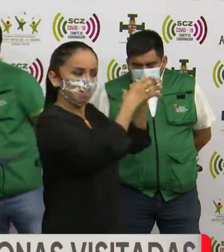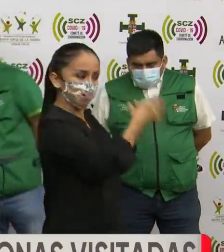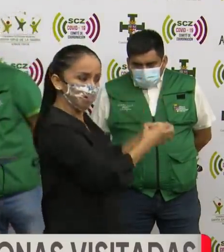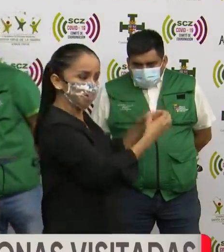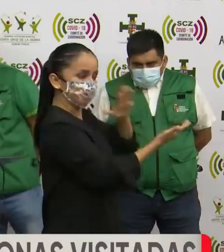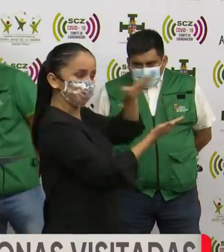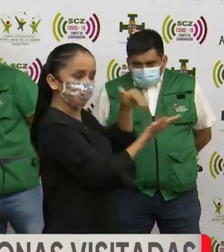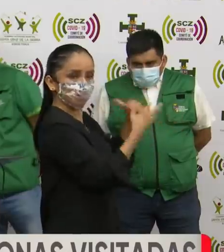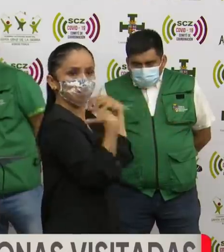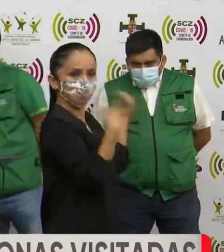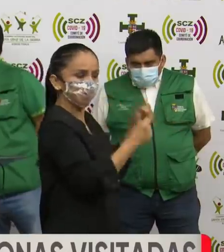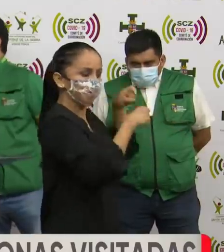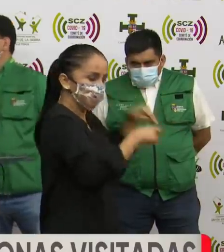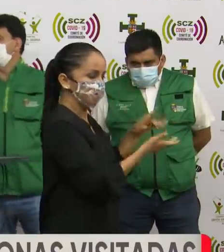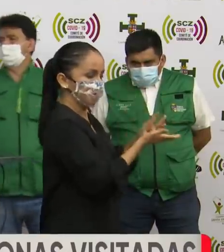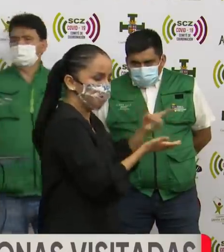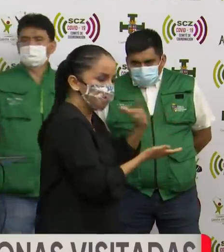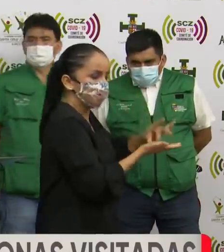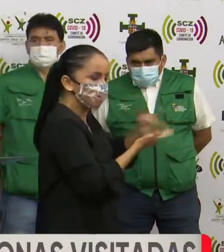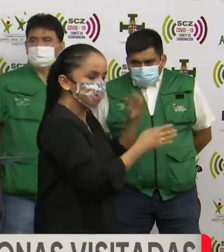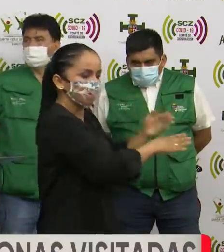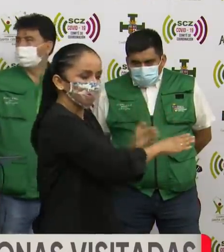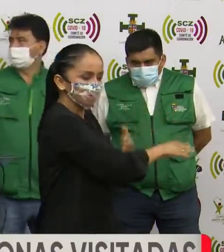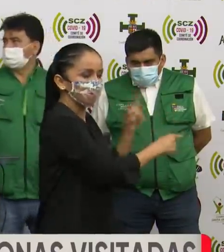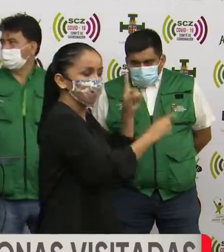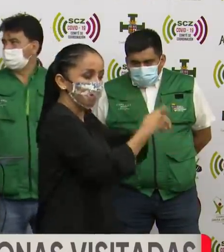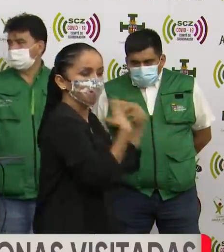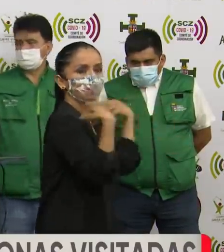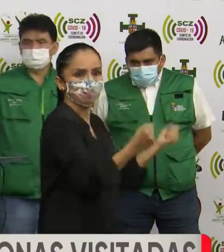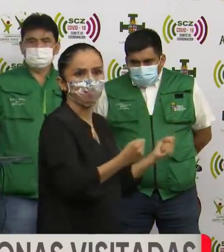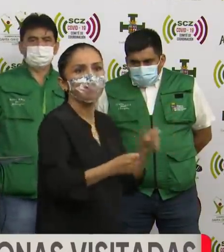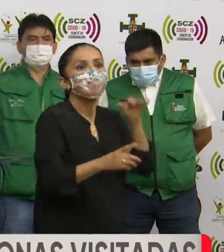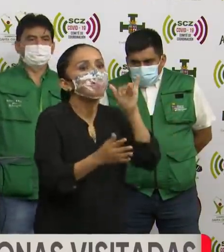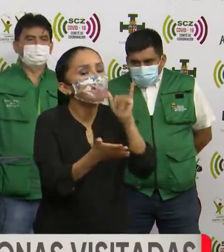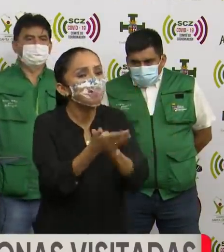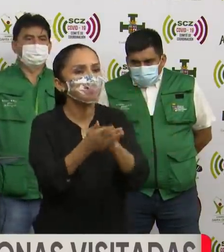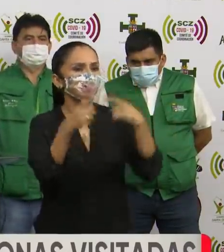principio. Ese es el éxito del rastrillaje, no hay otro, y ese es el objetivo.